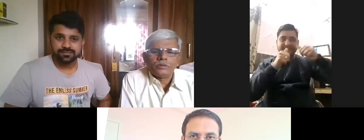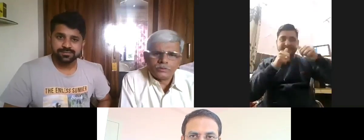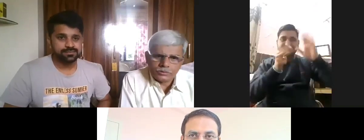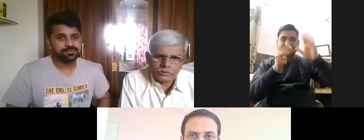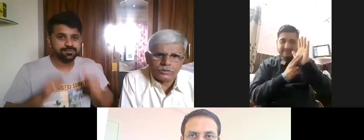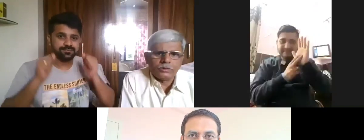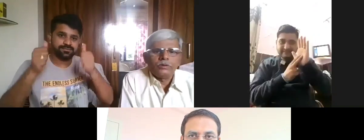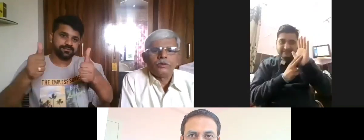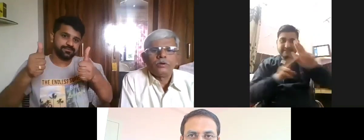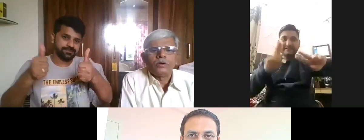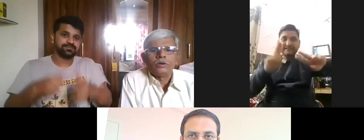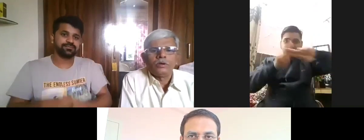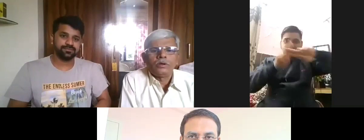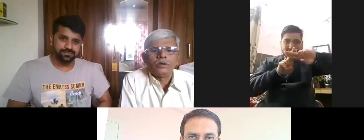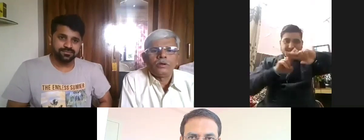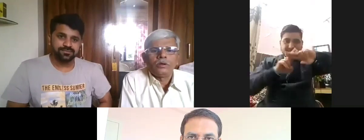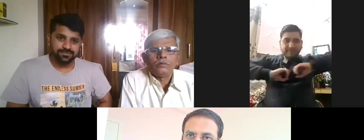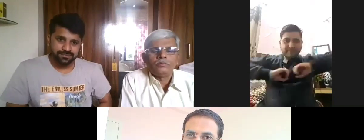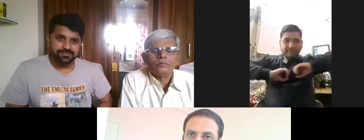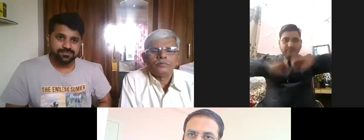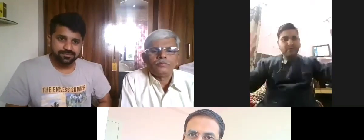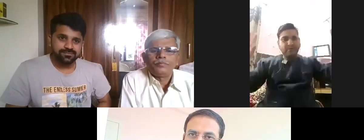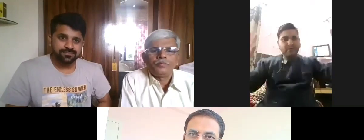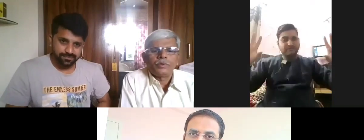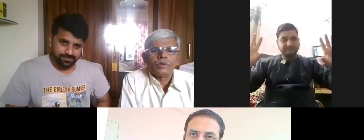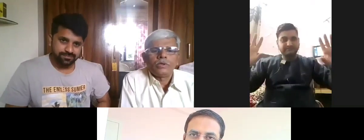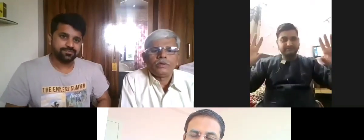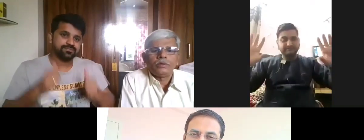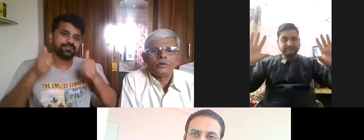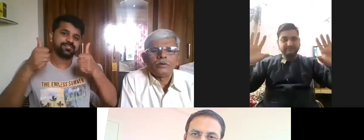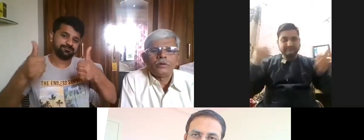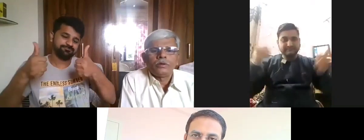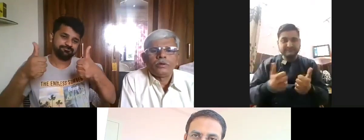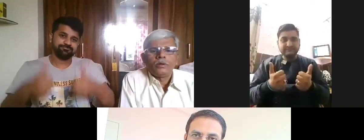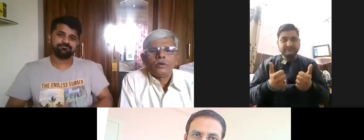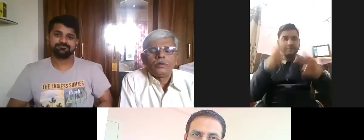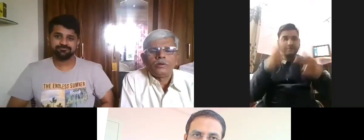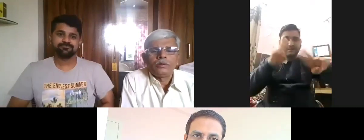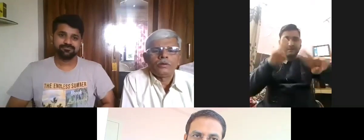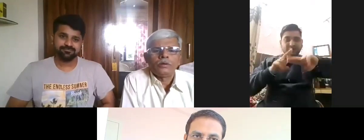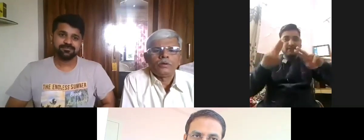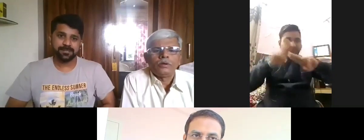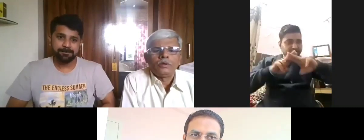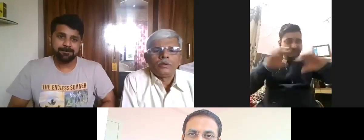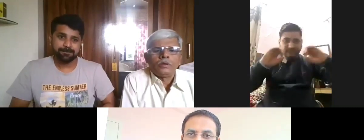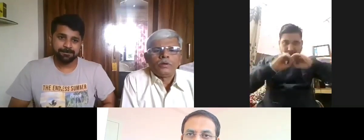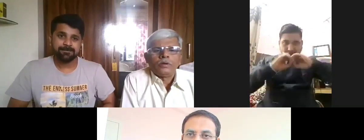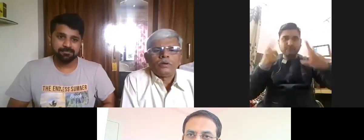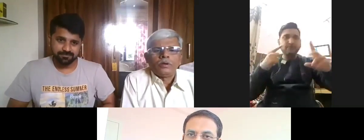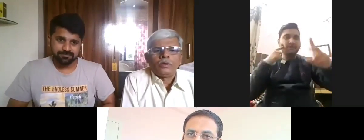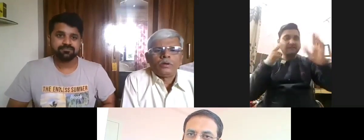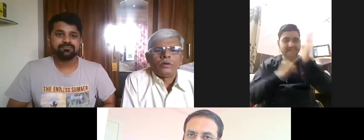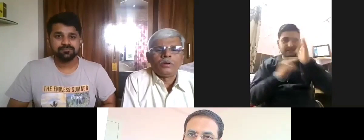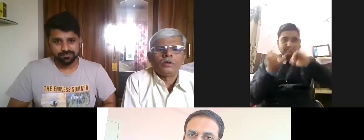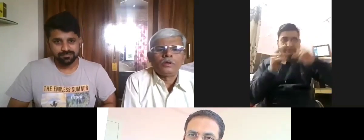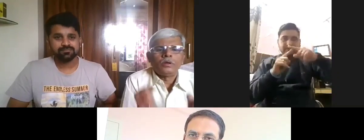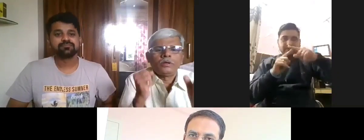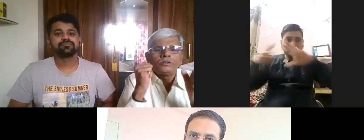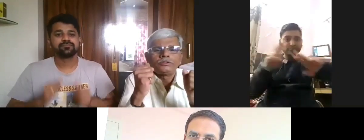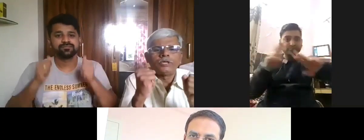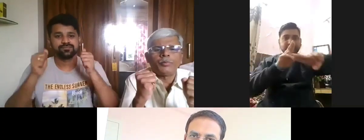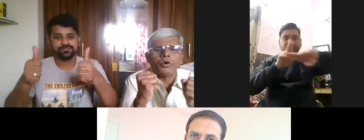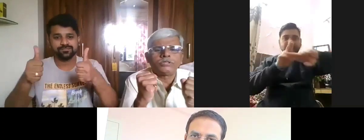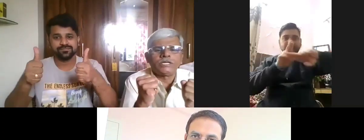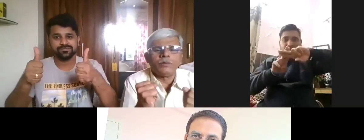कर सकें, इस हैशटैग को आप जितना ज्यादा चला सकें, फेसबुक पर, ट्विटर पे, सारे सोशल मीडिया वेबसाइट्स पर, सपोर्ट चेतन फॉर